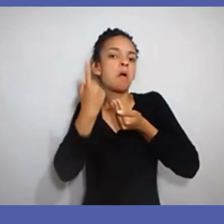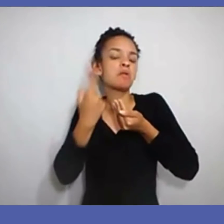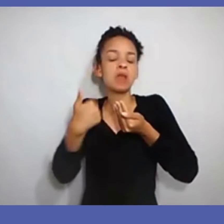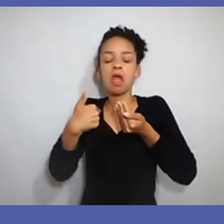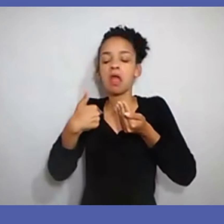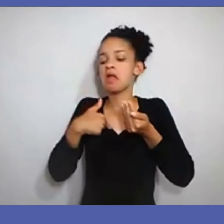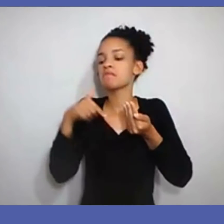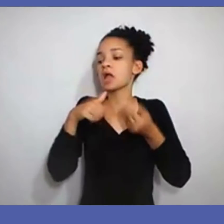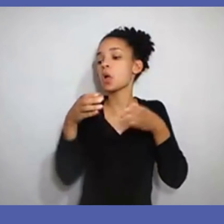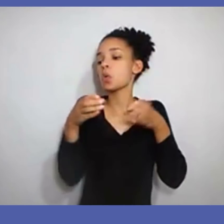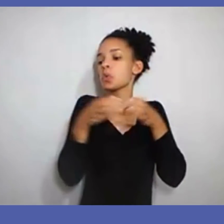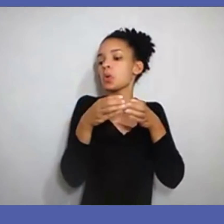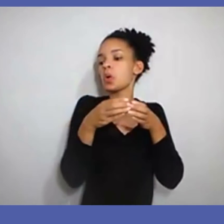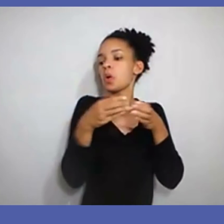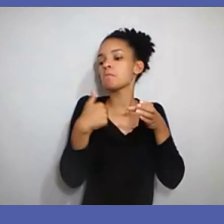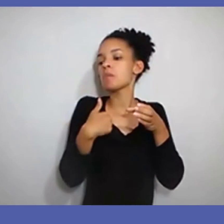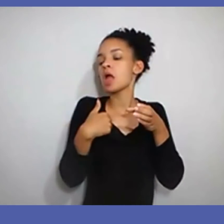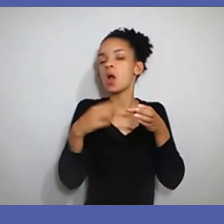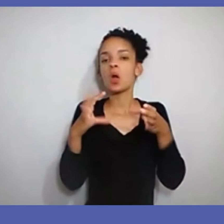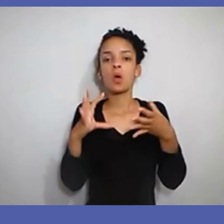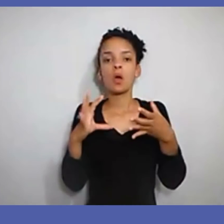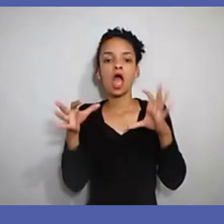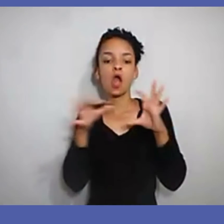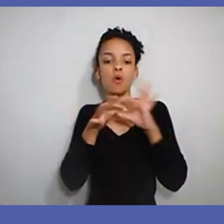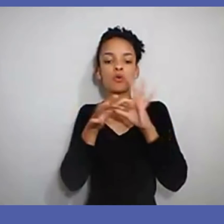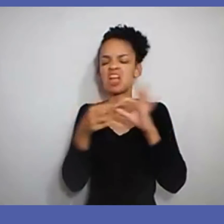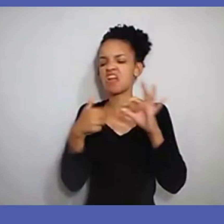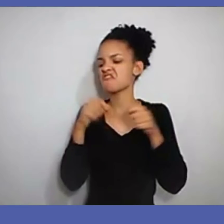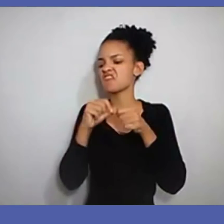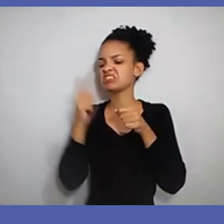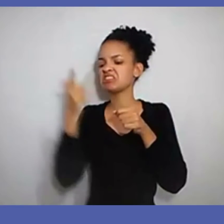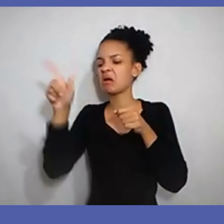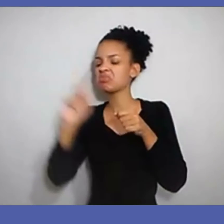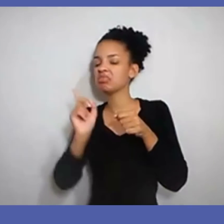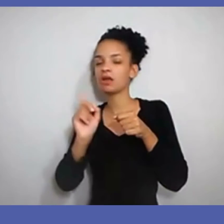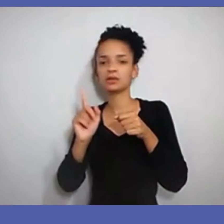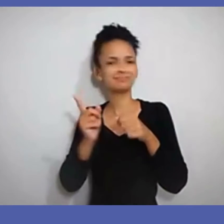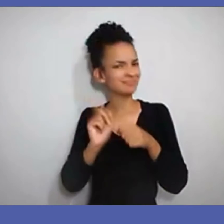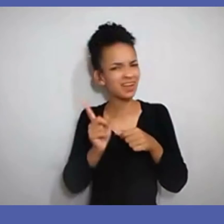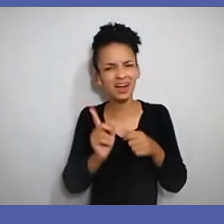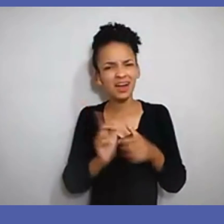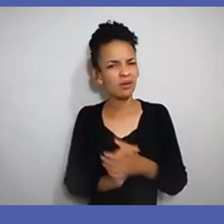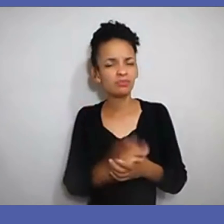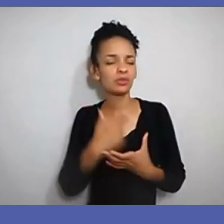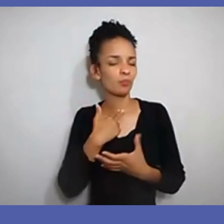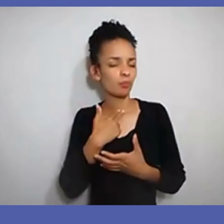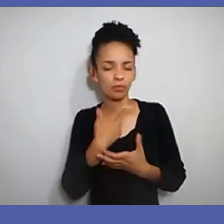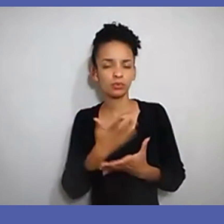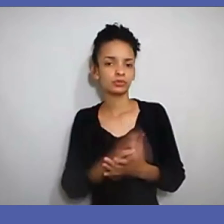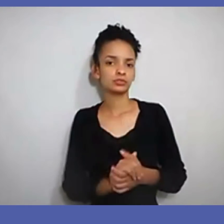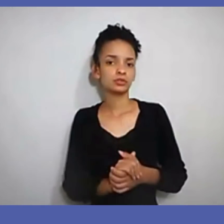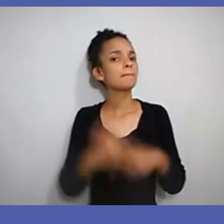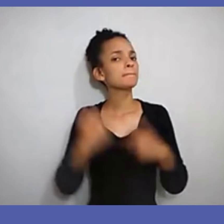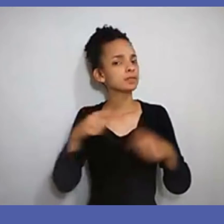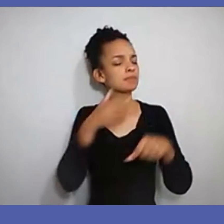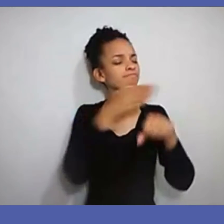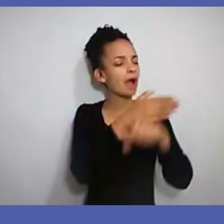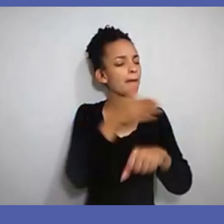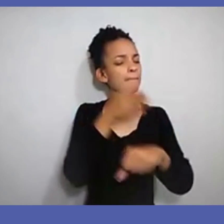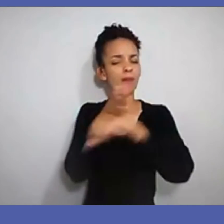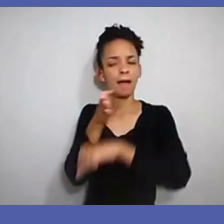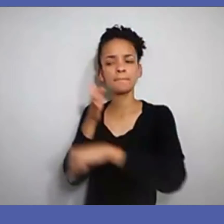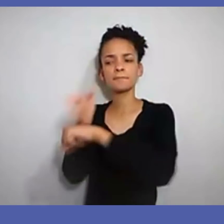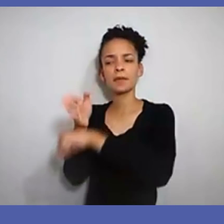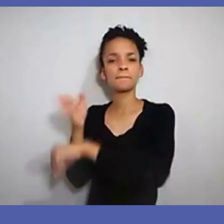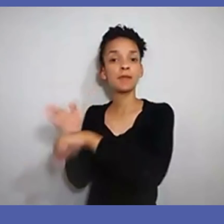das conectadas, eu não faço outra coisa. Não existe isso, tá? Você precisa participar em todo serviço que você